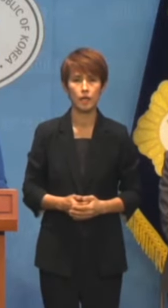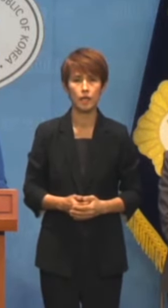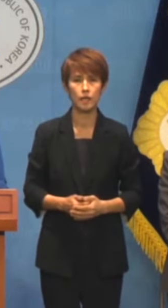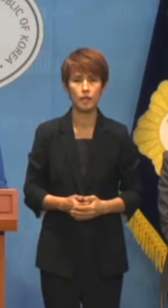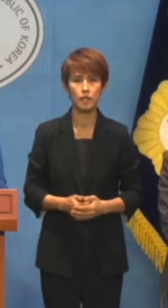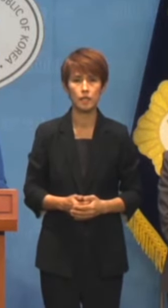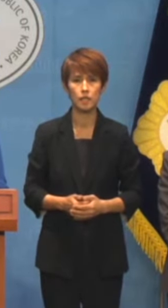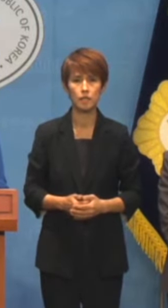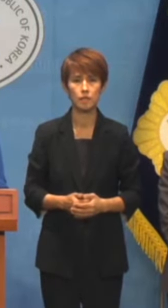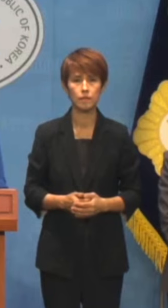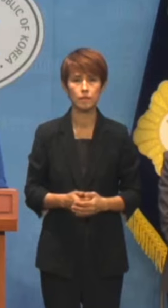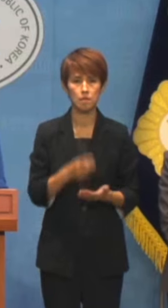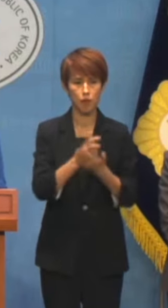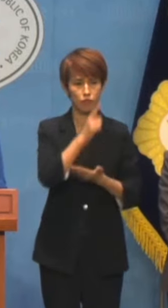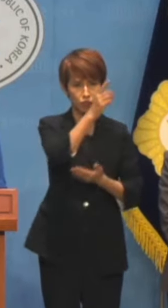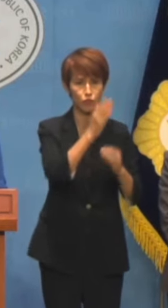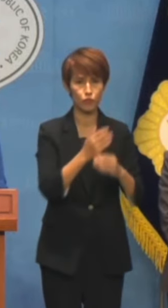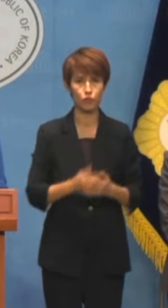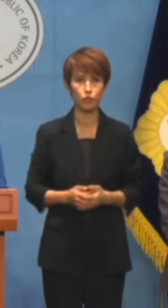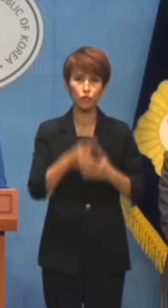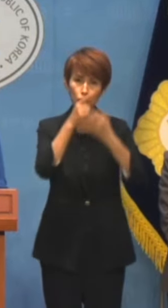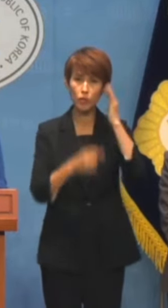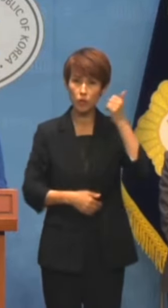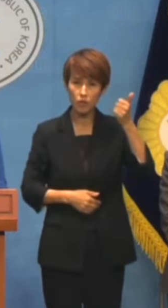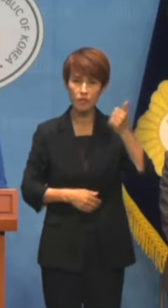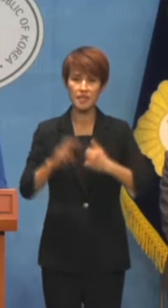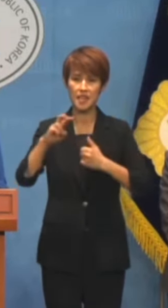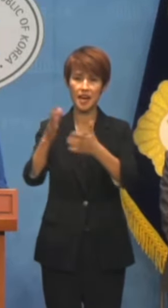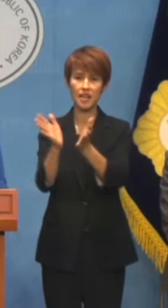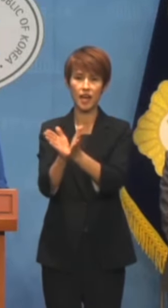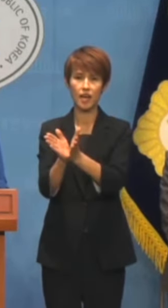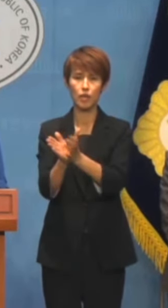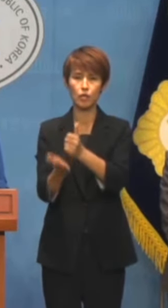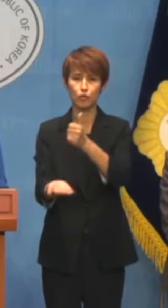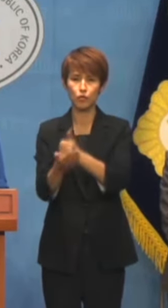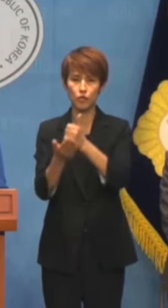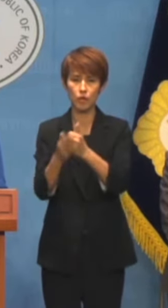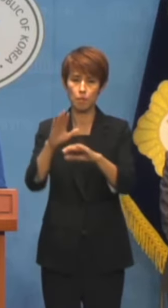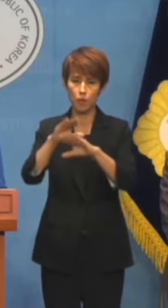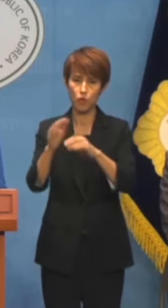낸 상태입니다. 윤석열 대통령은 야당 추천목 방통위원,